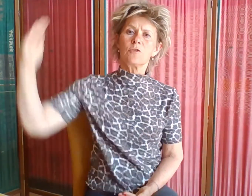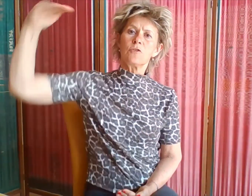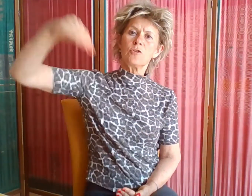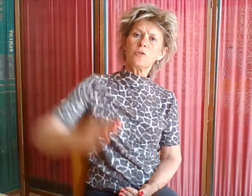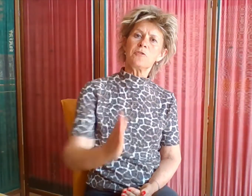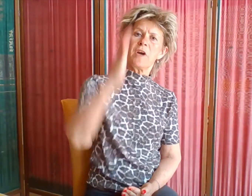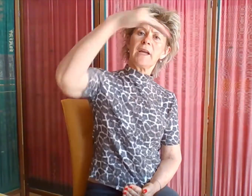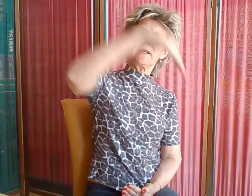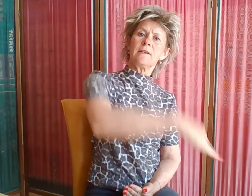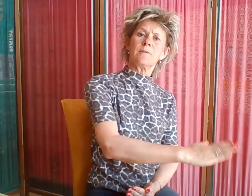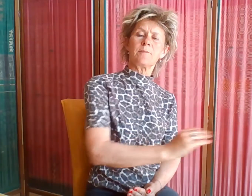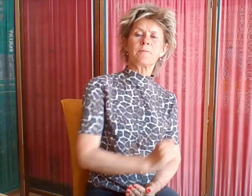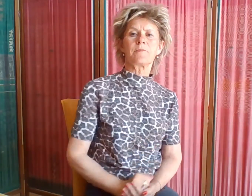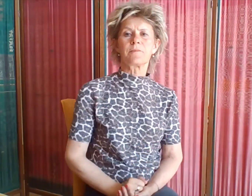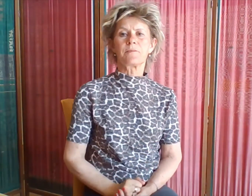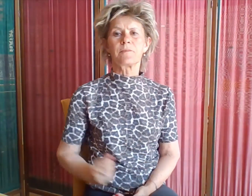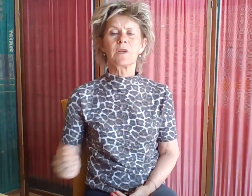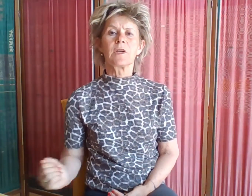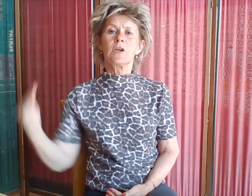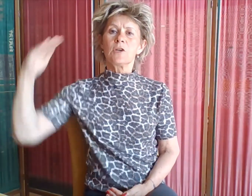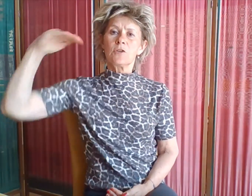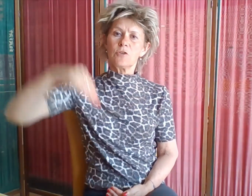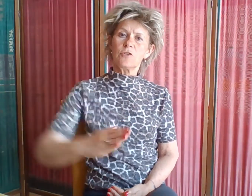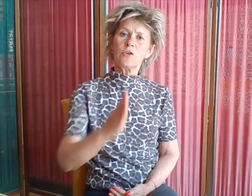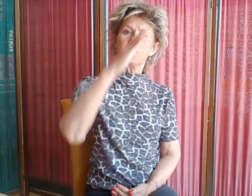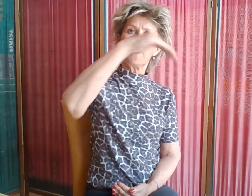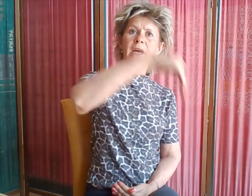De dolfijn. De dolfijn.